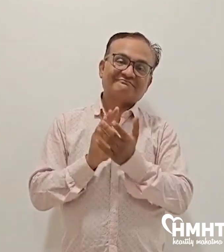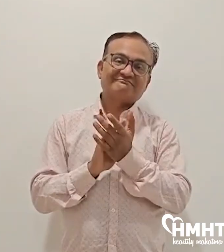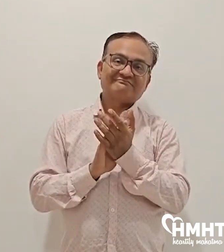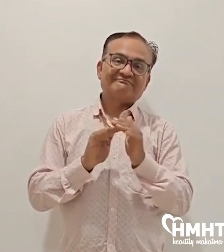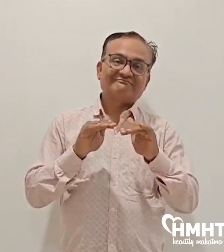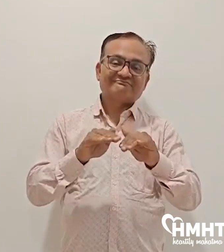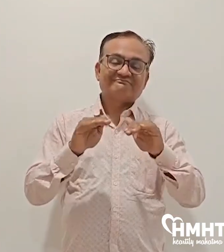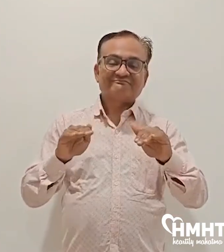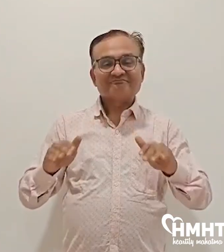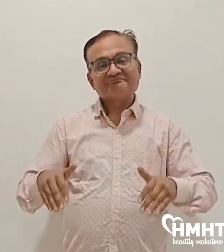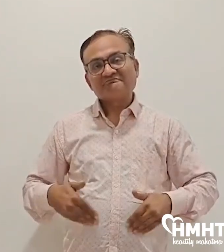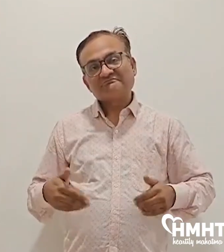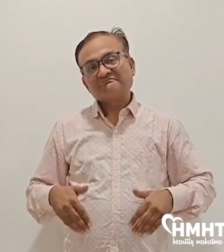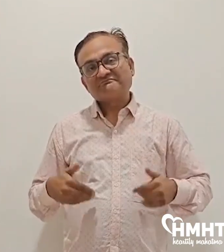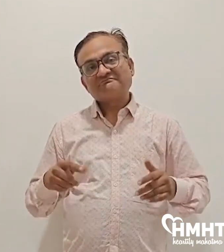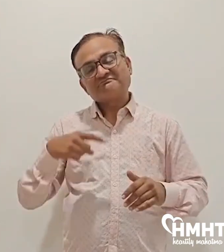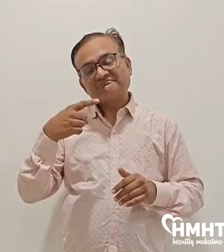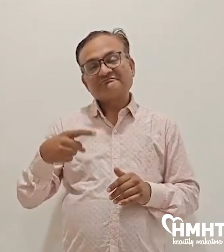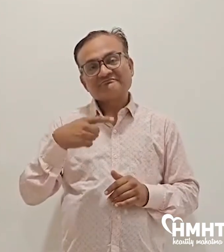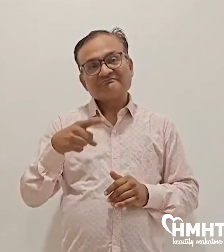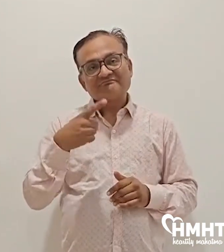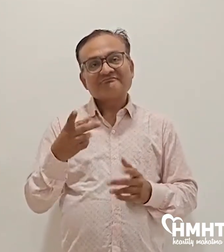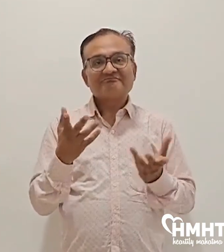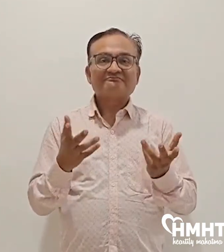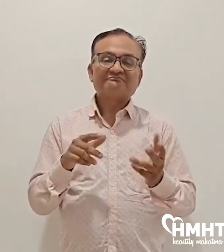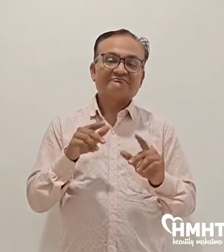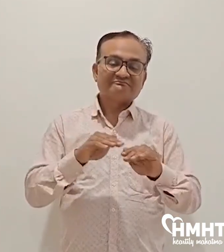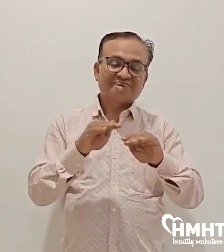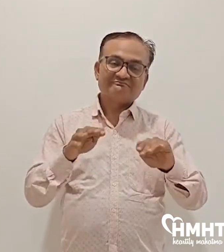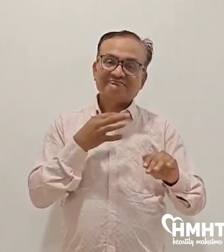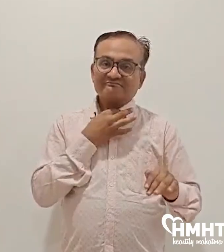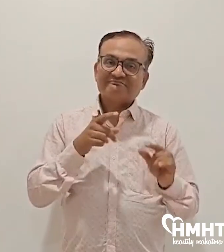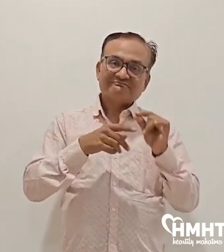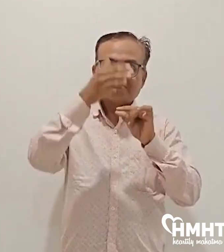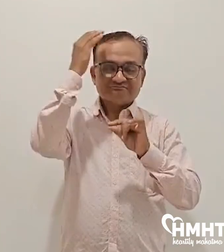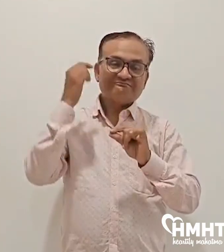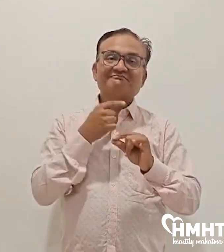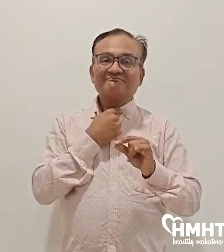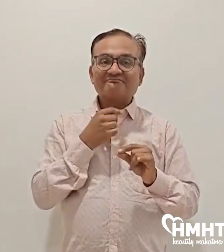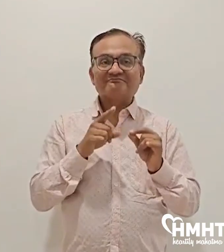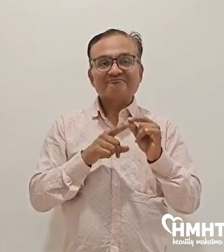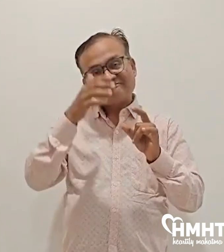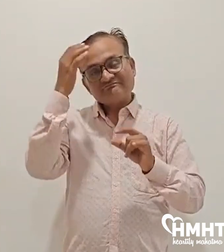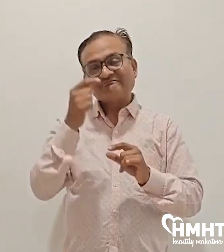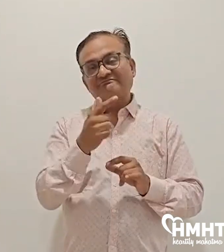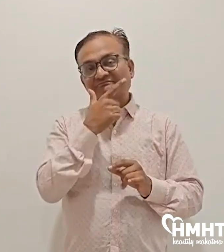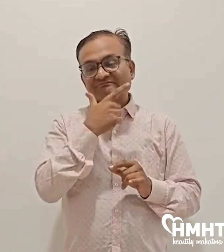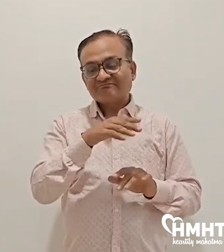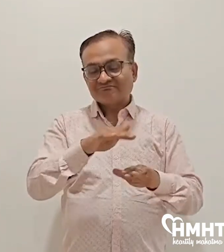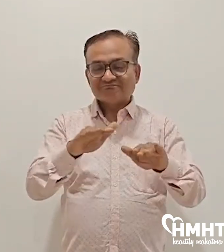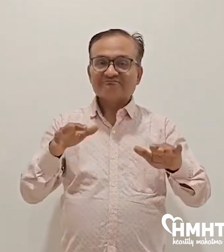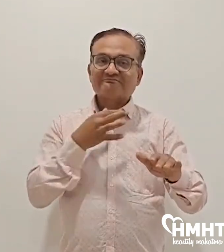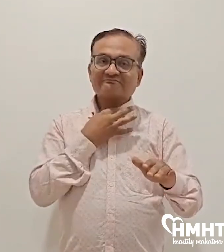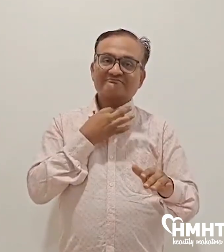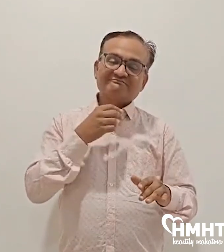Pujyashri. Happy birthday Pujyashri. Happy birthday Pujyashri. Happy